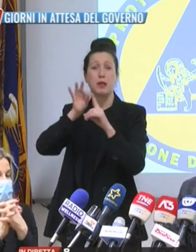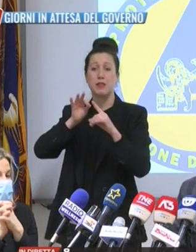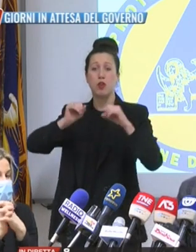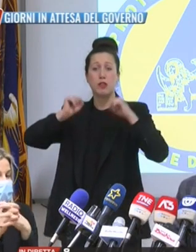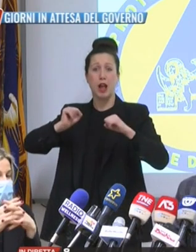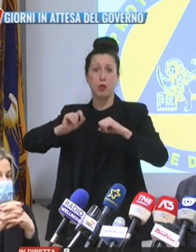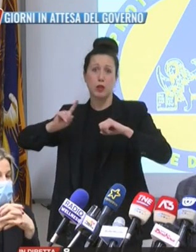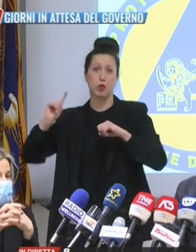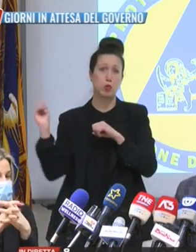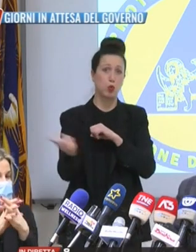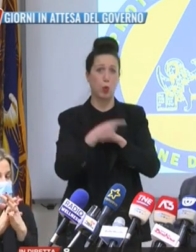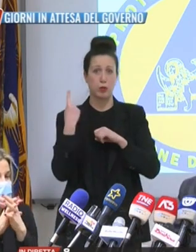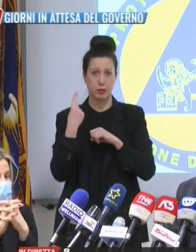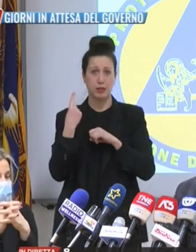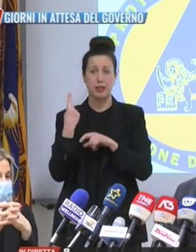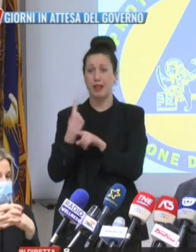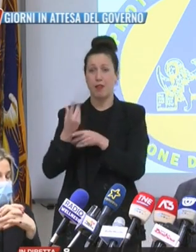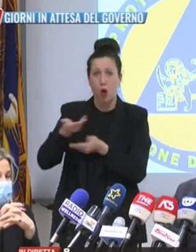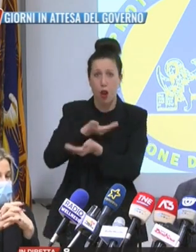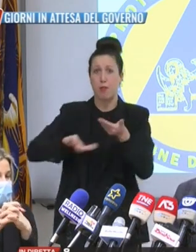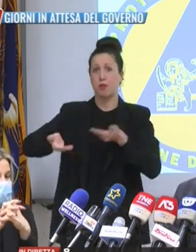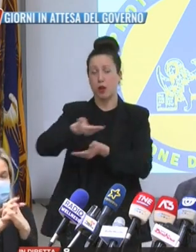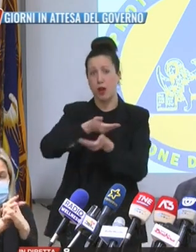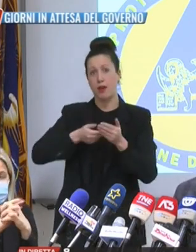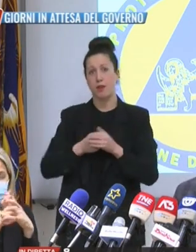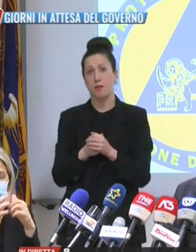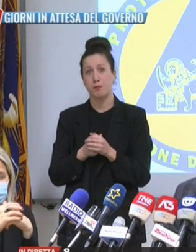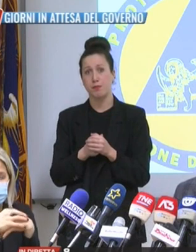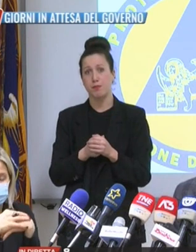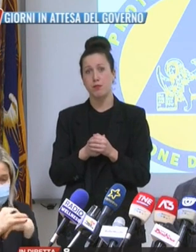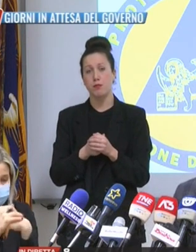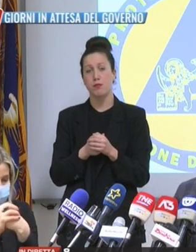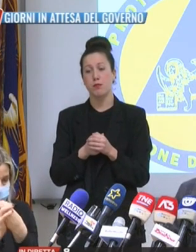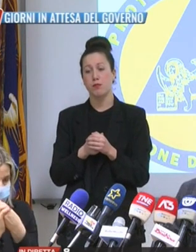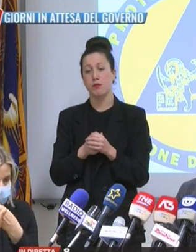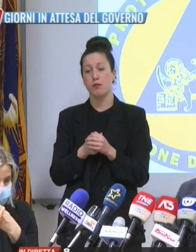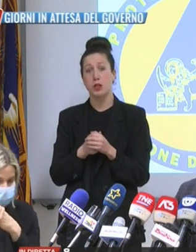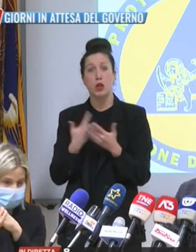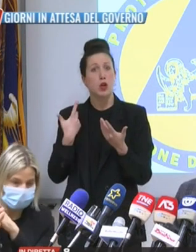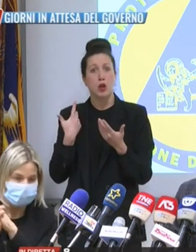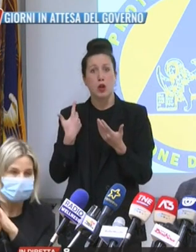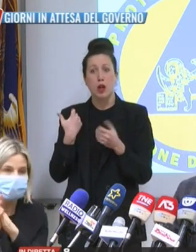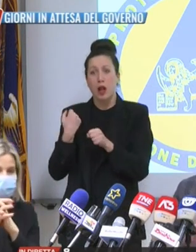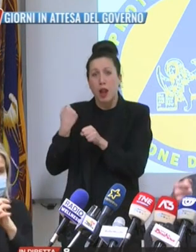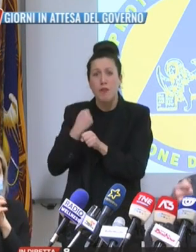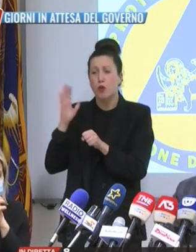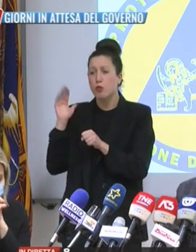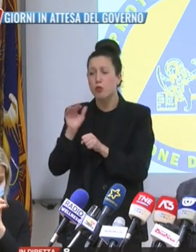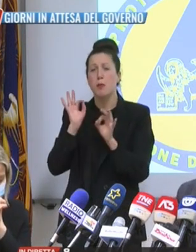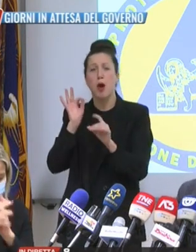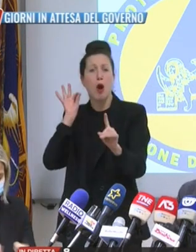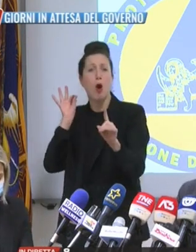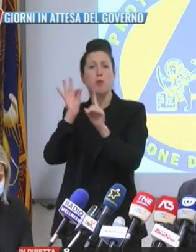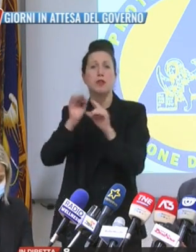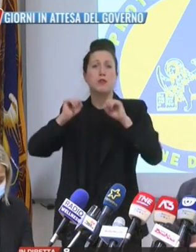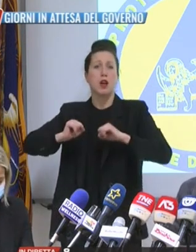cittadini. Cioè, noi non verremmo qui tutti i giorni se non avessimo il problema di mettere in sicurezza la salute dei cittadini. Potremmo